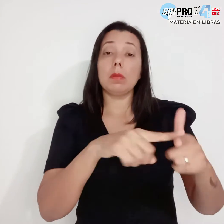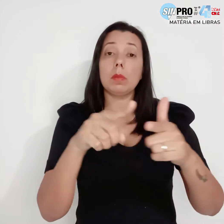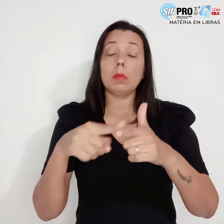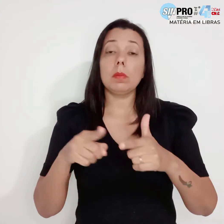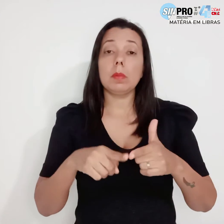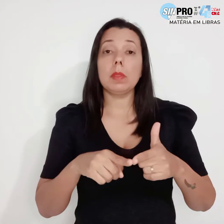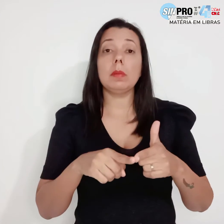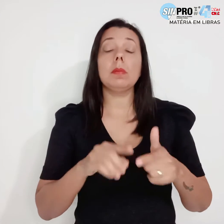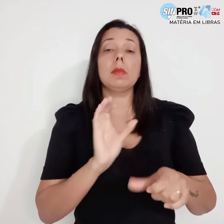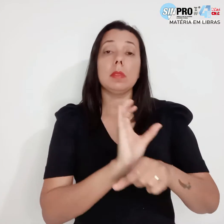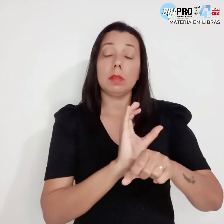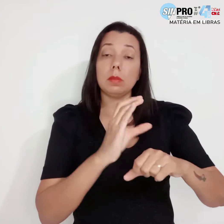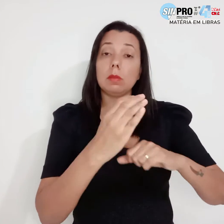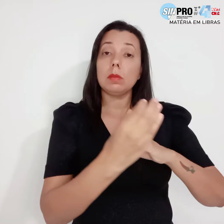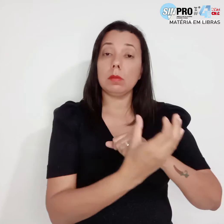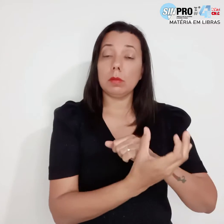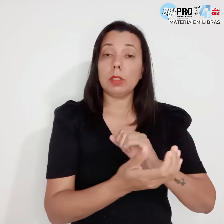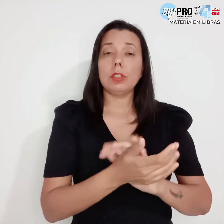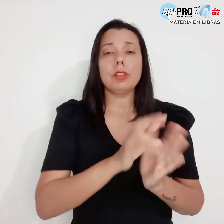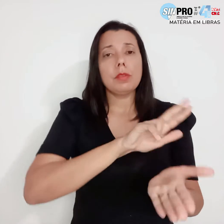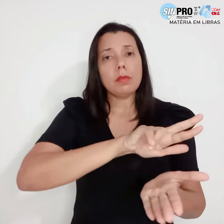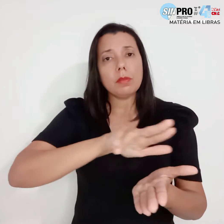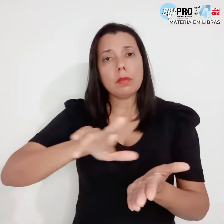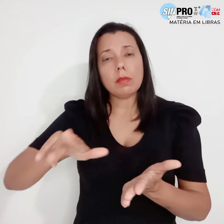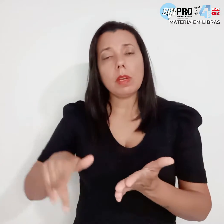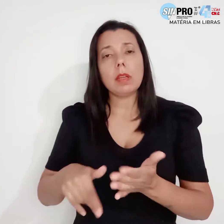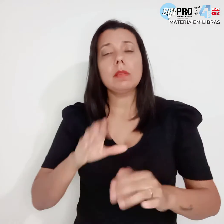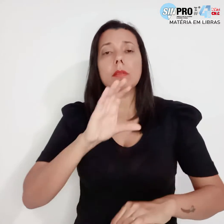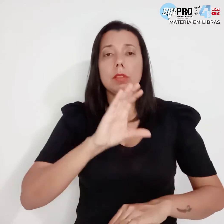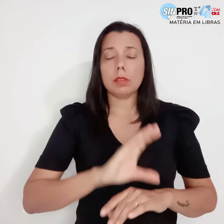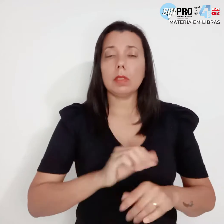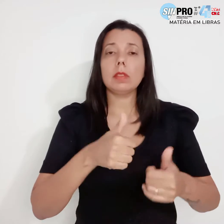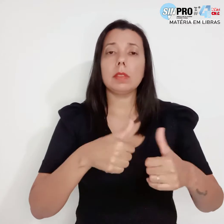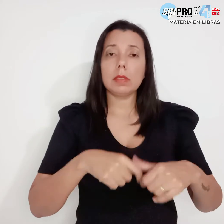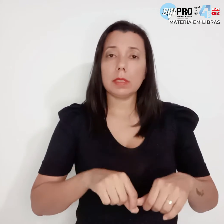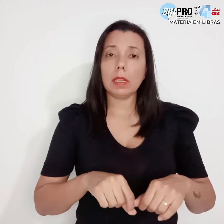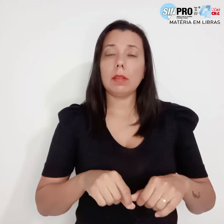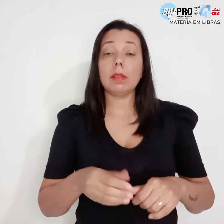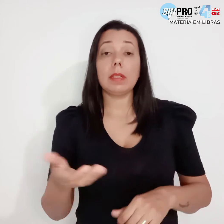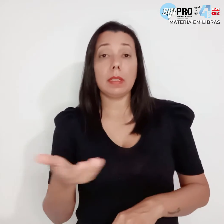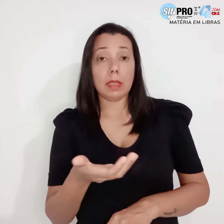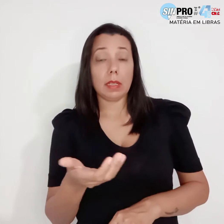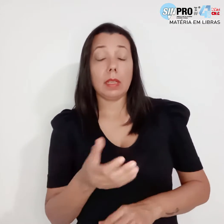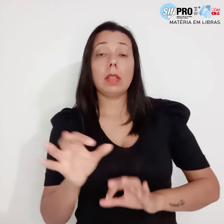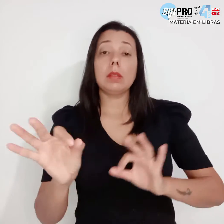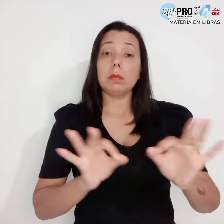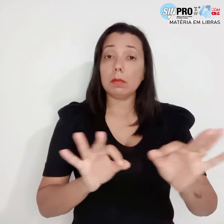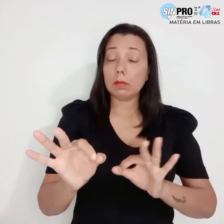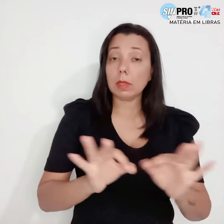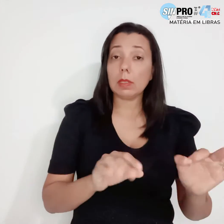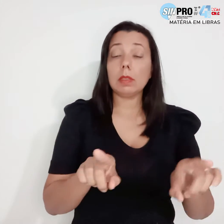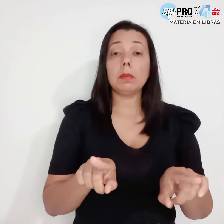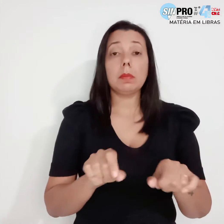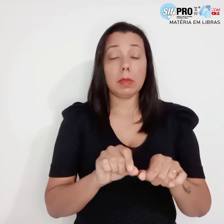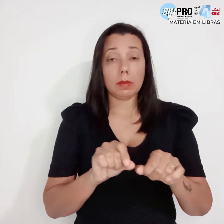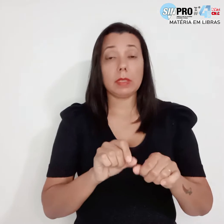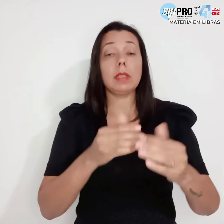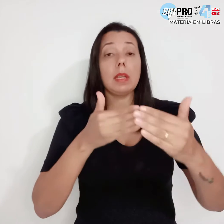da Covid-19, muitos candidatos que estavam na corrida se preparando para a realização